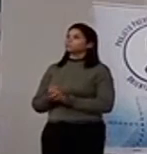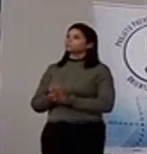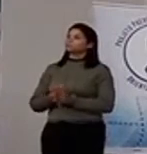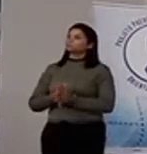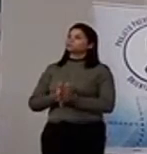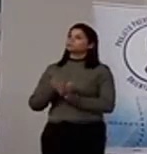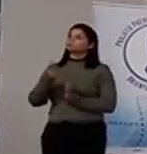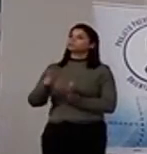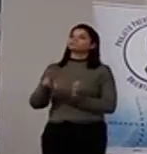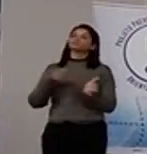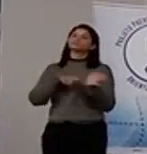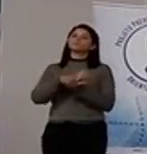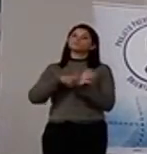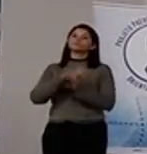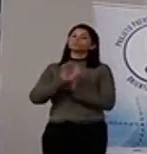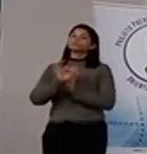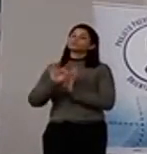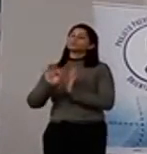Não tinha, não?